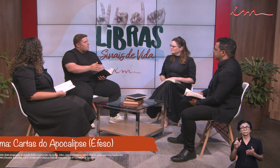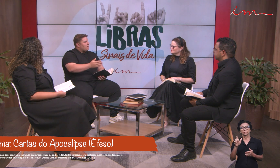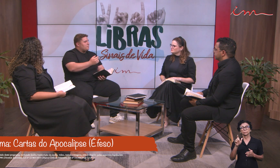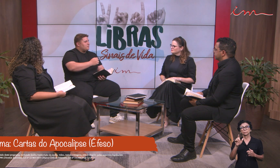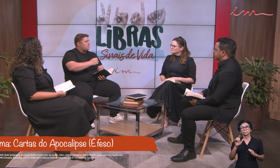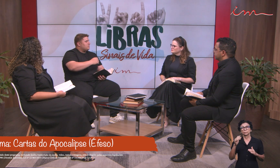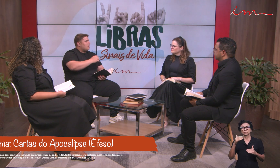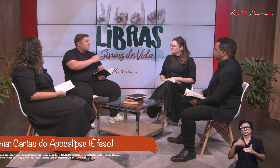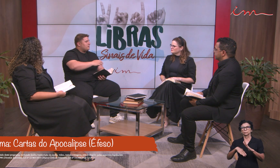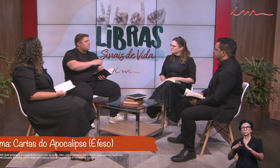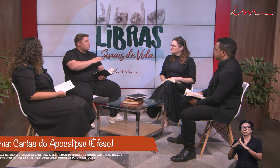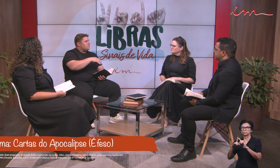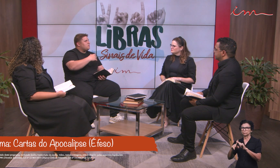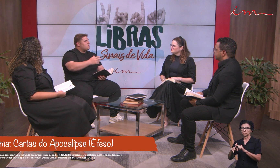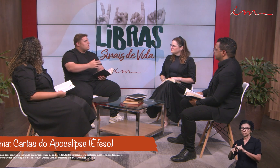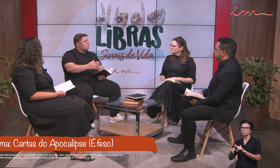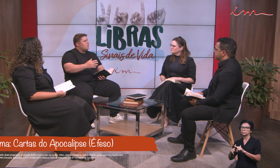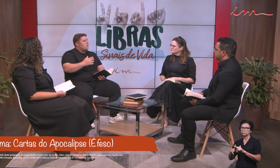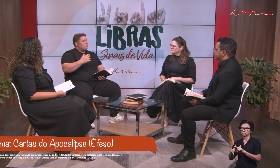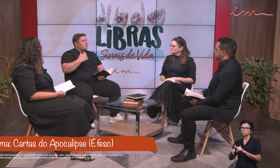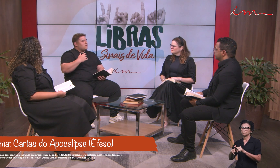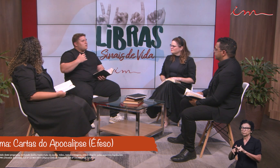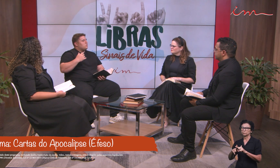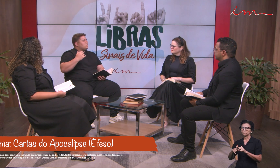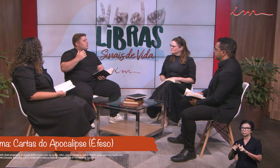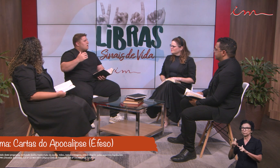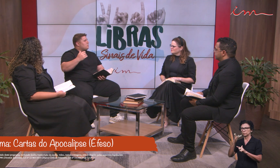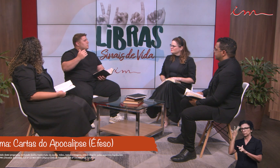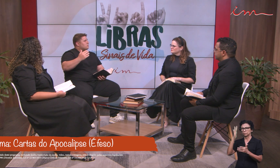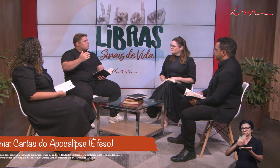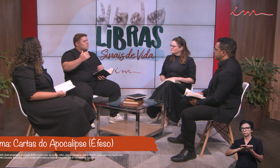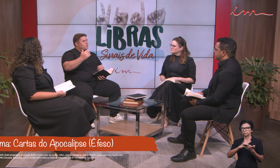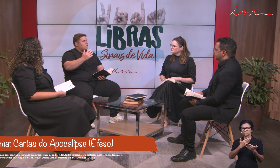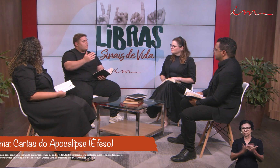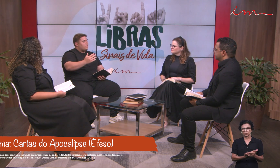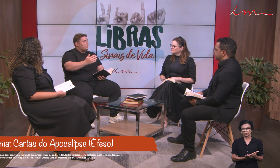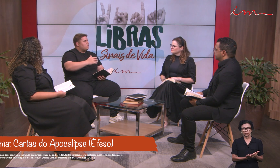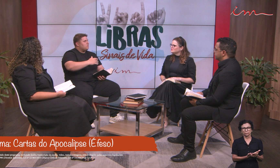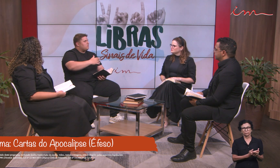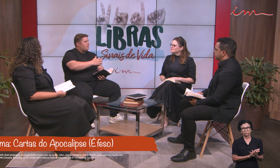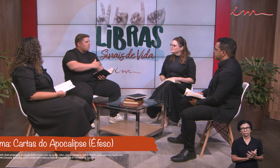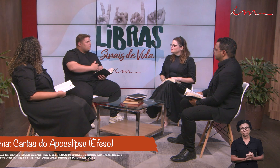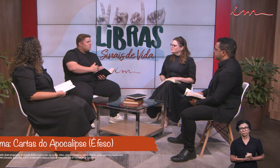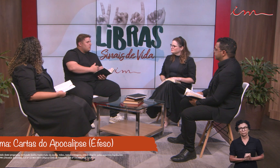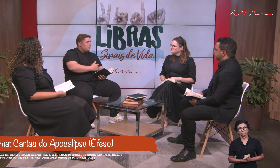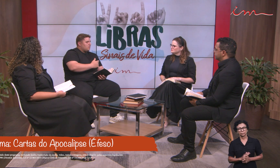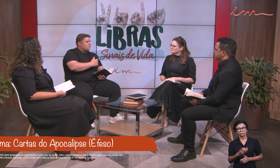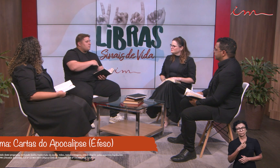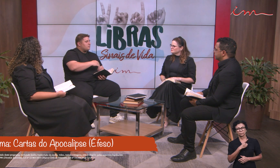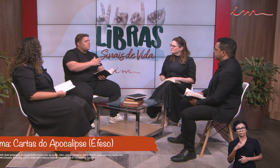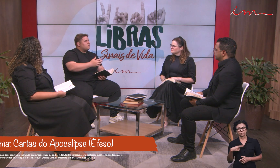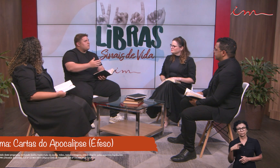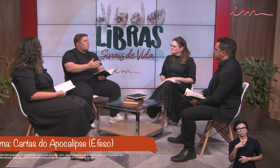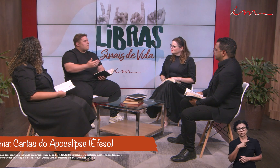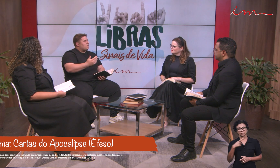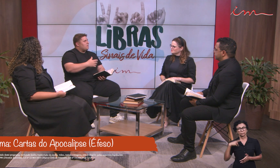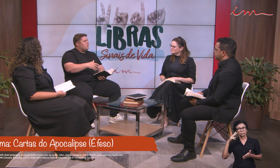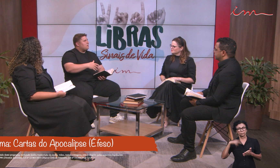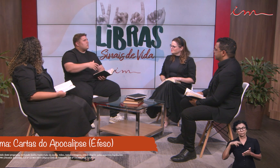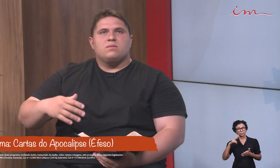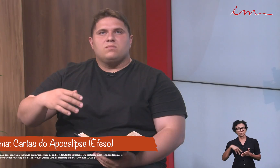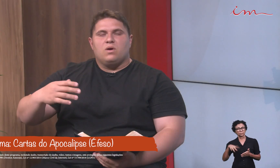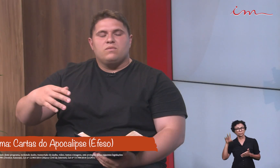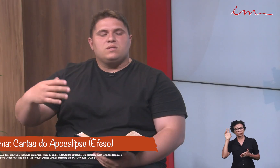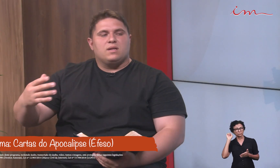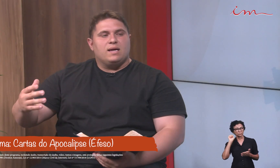interpretar. Ele precisa apenas transmitir o que o diácono, o pastor, quem está à frente, está lendo. Então você precisa